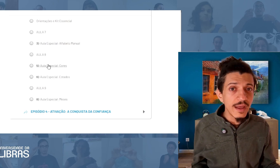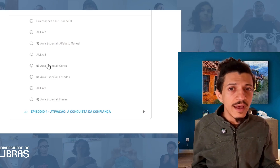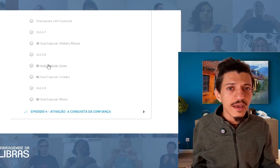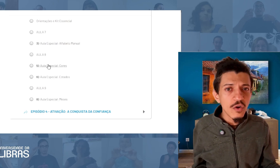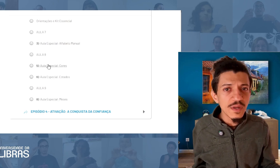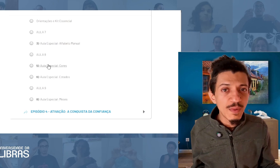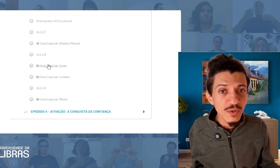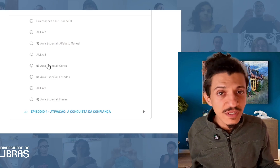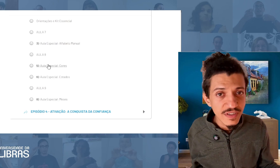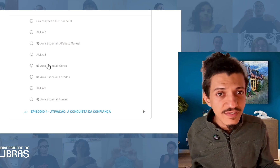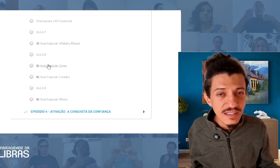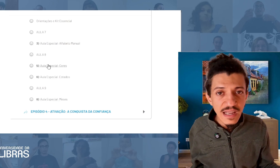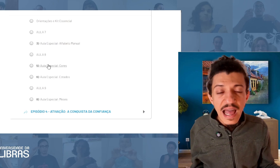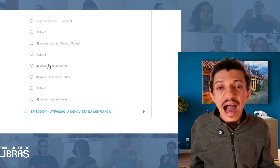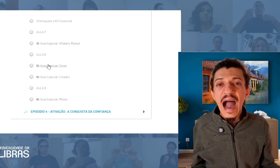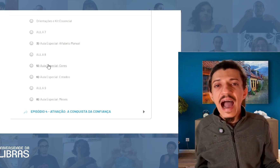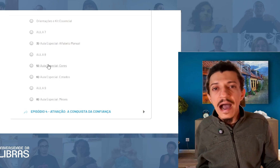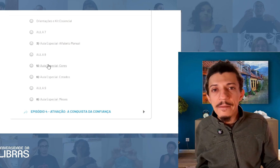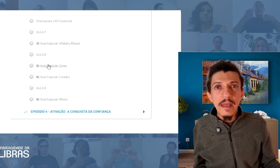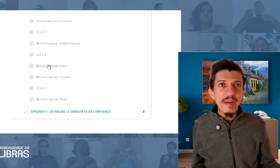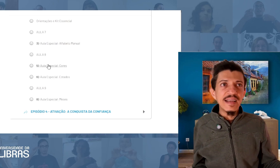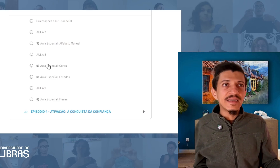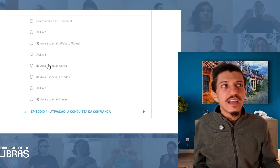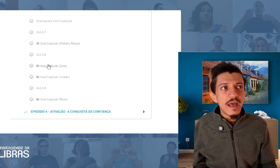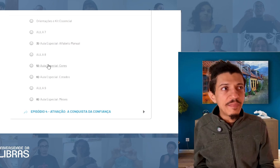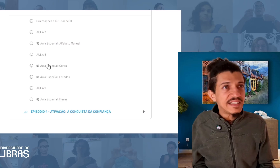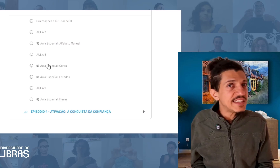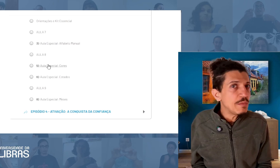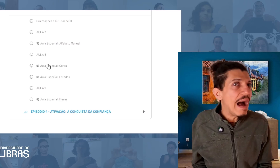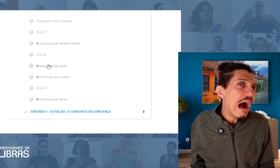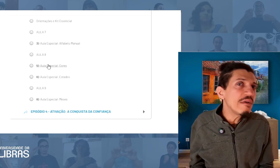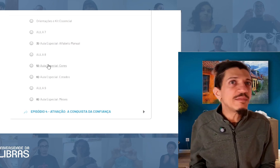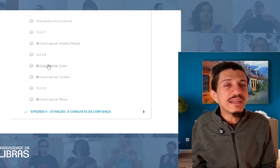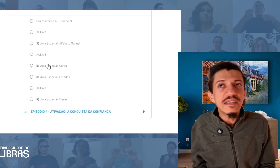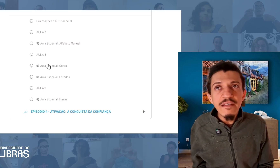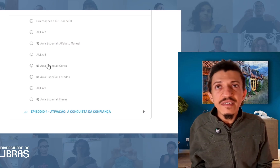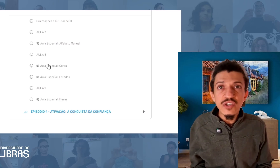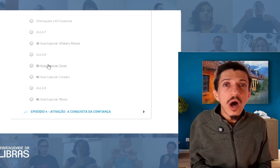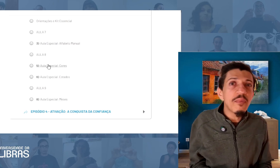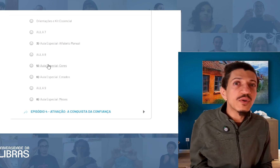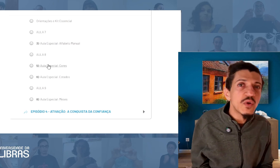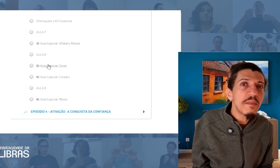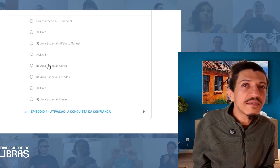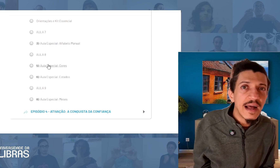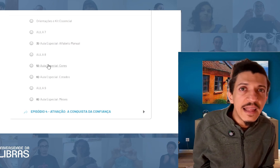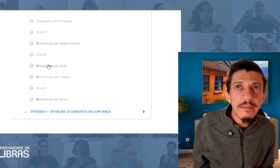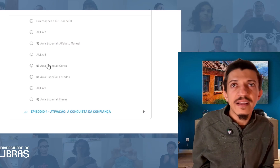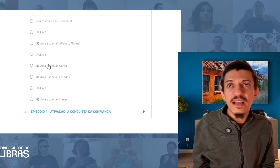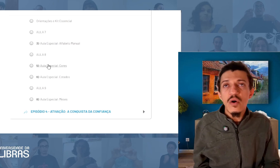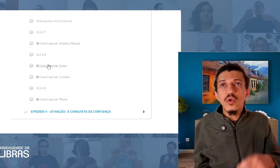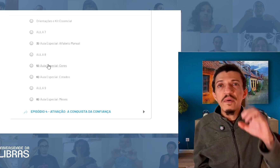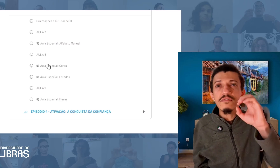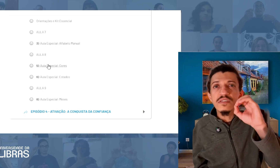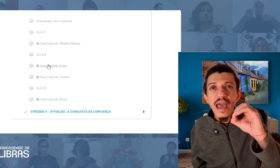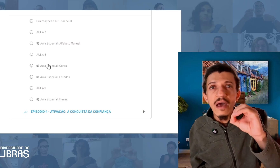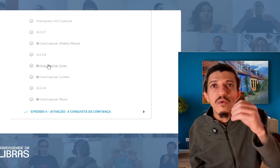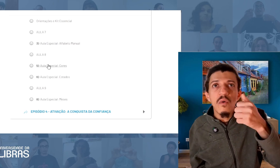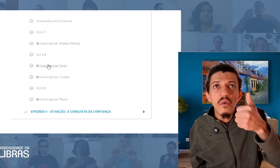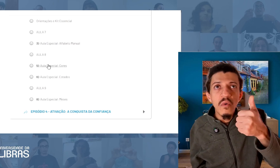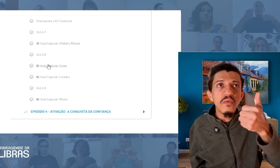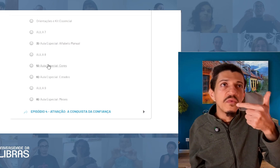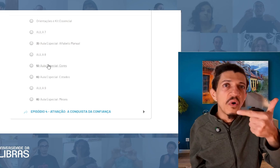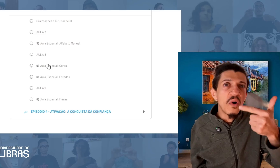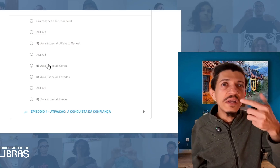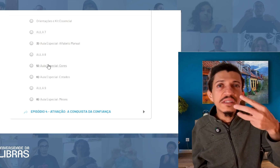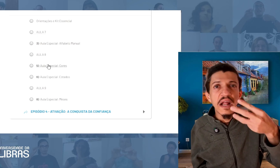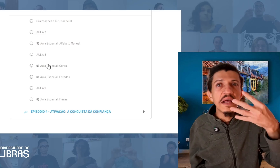sei que algumas pessoas às vezes falam assim, mas precisa de uma aula específica só para os números na Libras, o número 0,